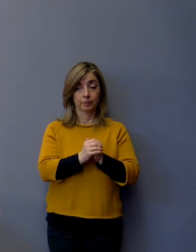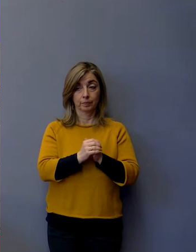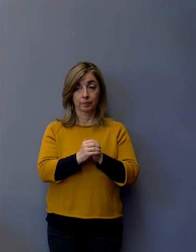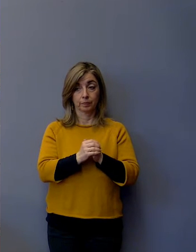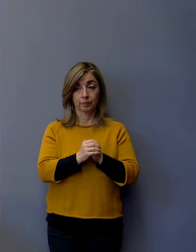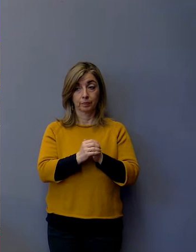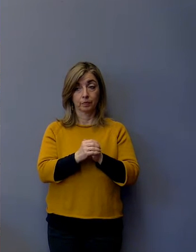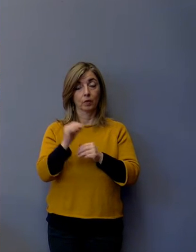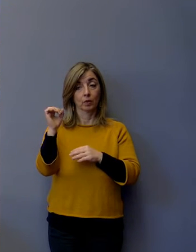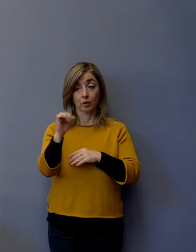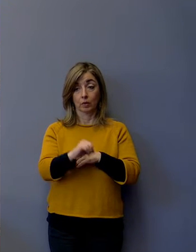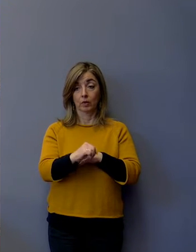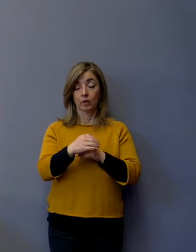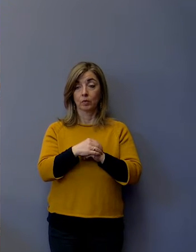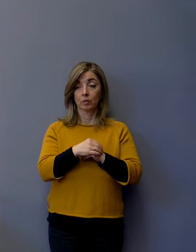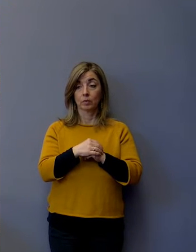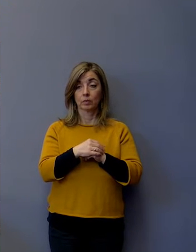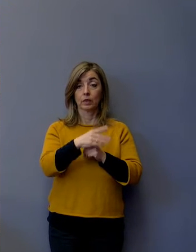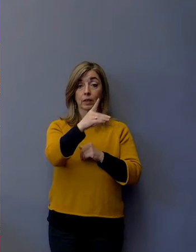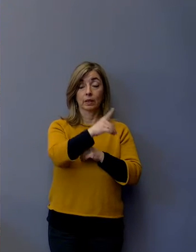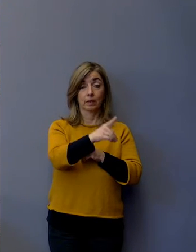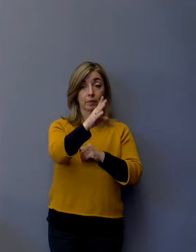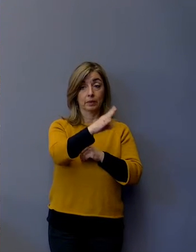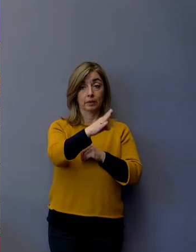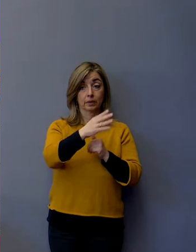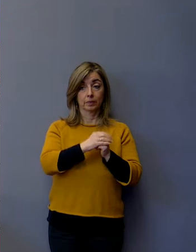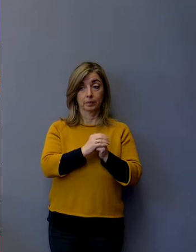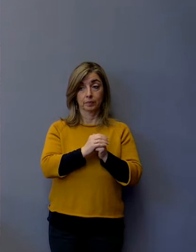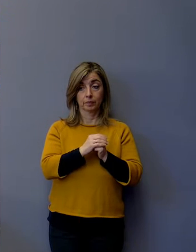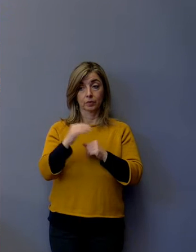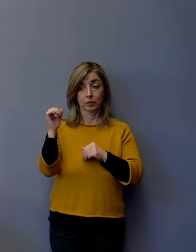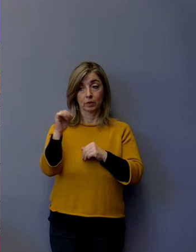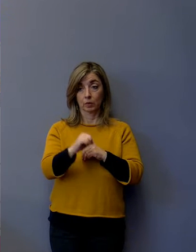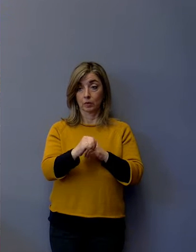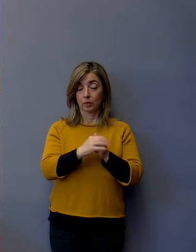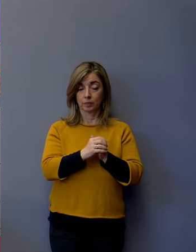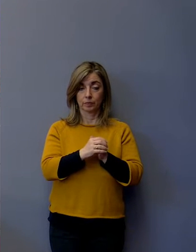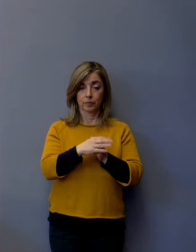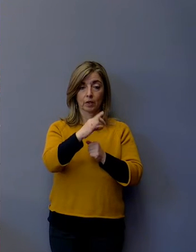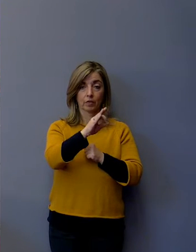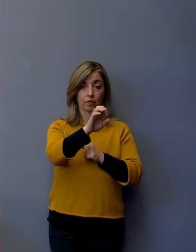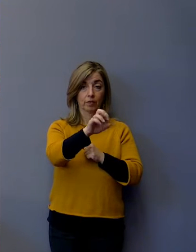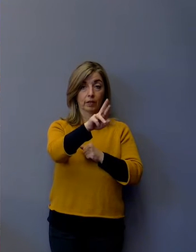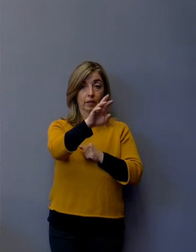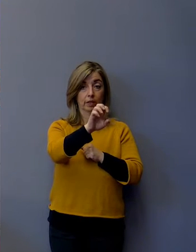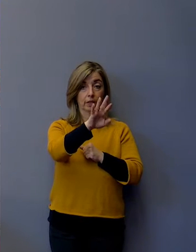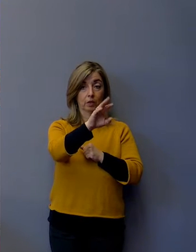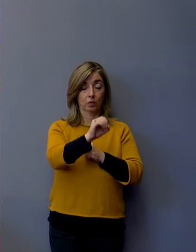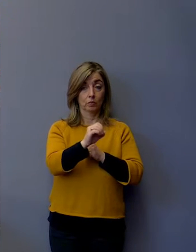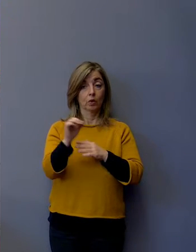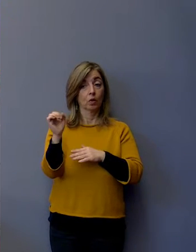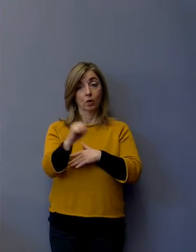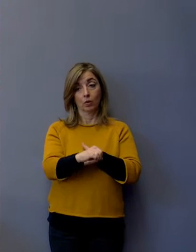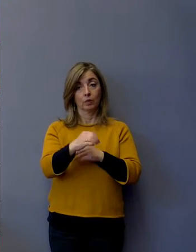comprare consigliere de benedittis canali consigliere ferrero contrario